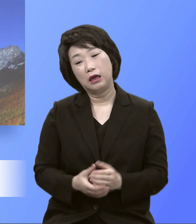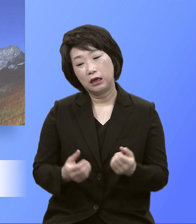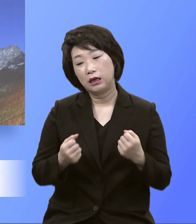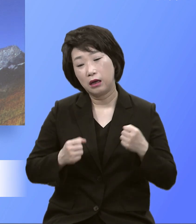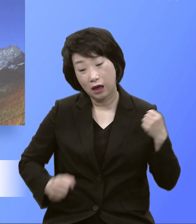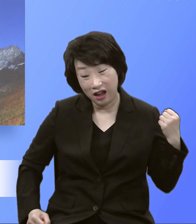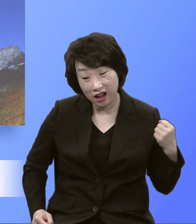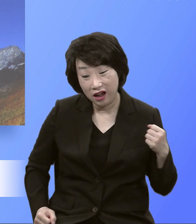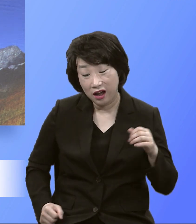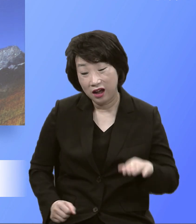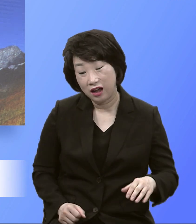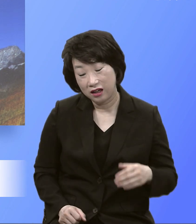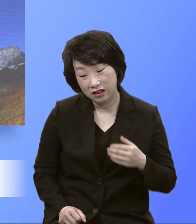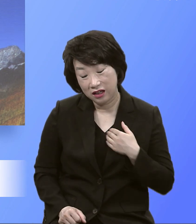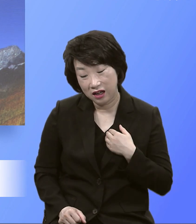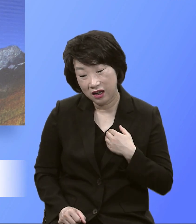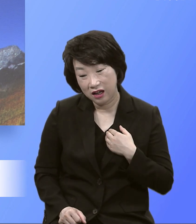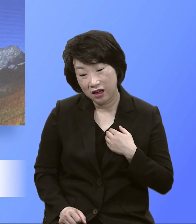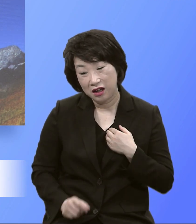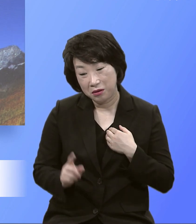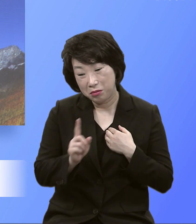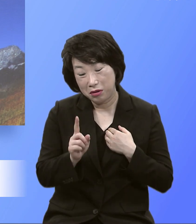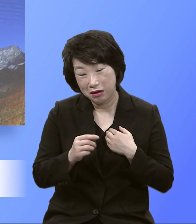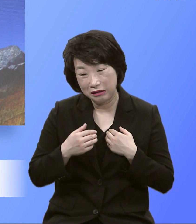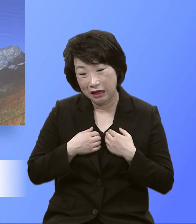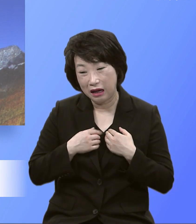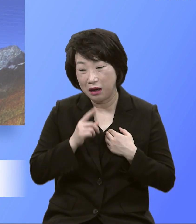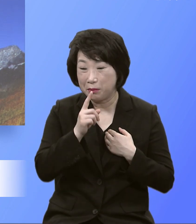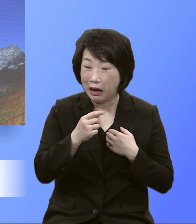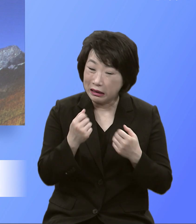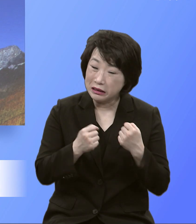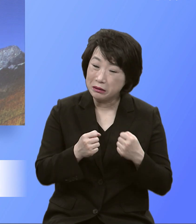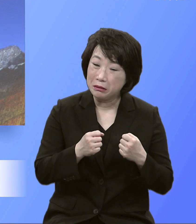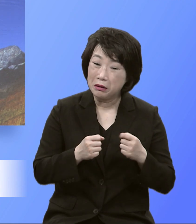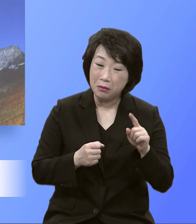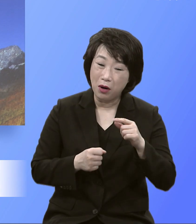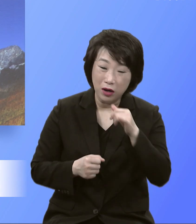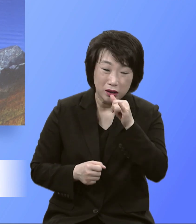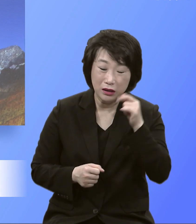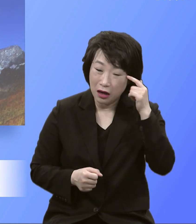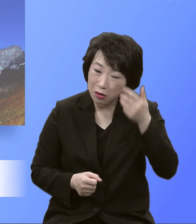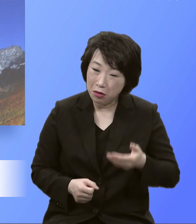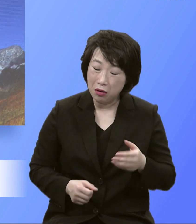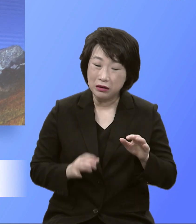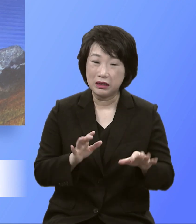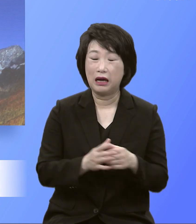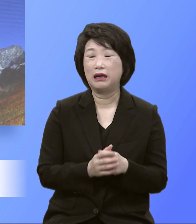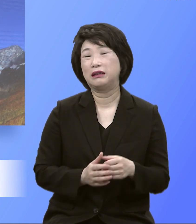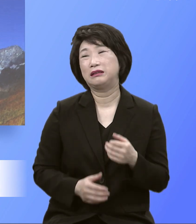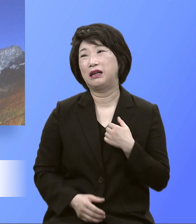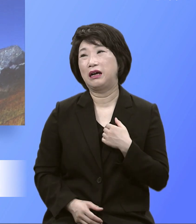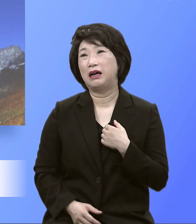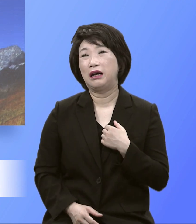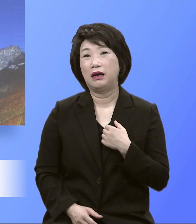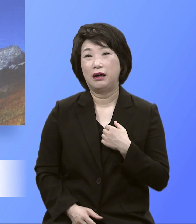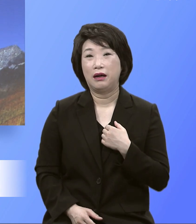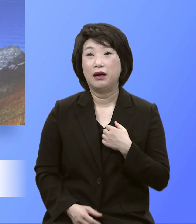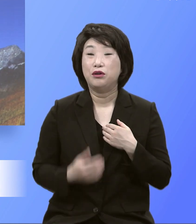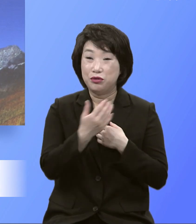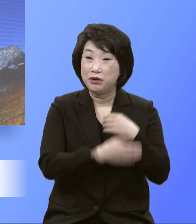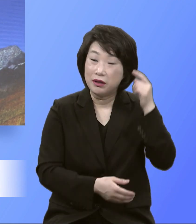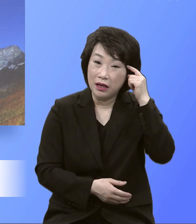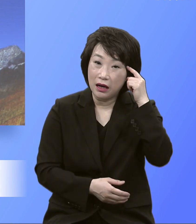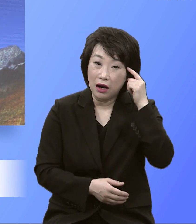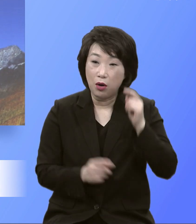있냐? 너 무슨 말을 기력 있니? 예.